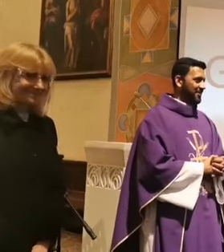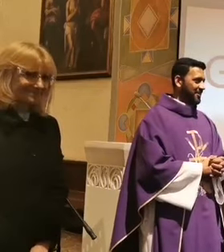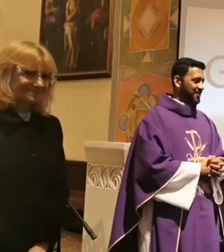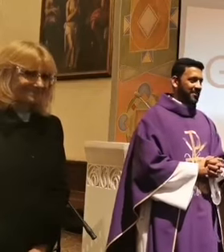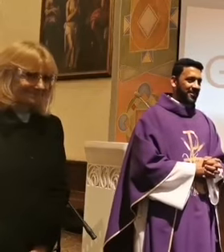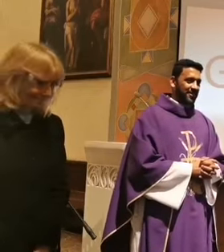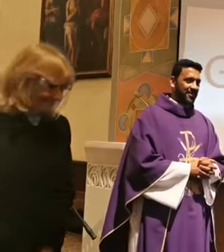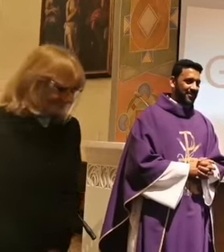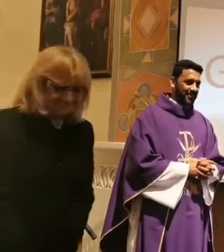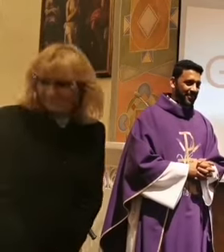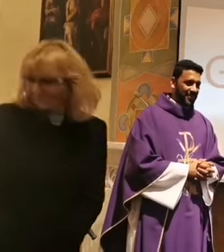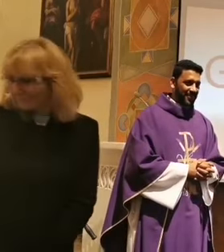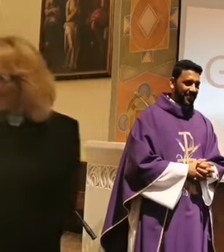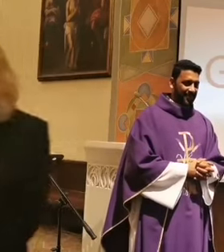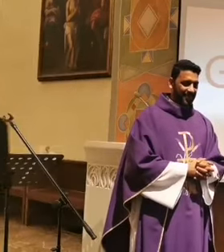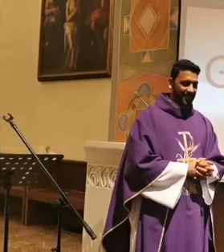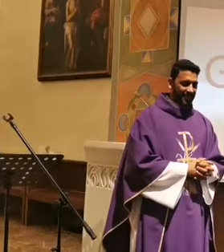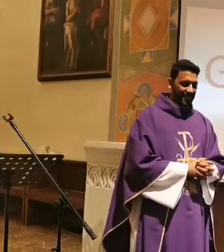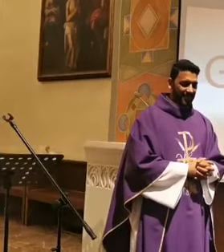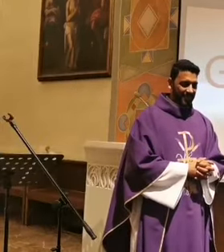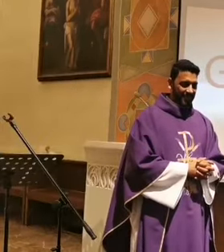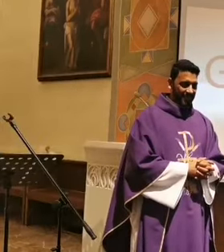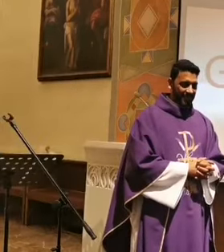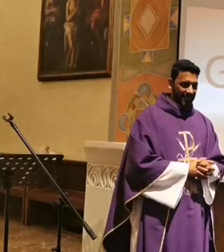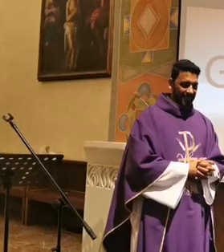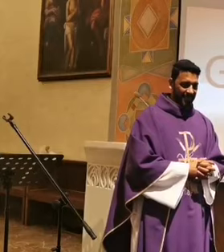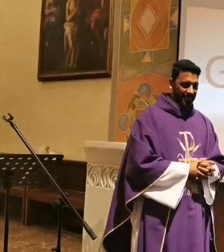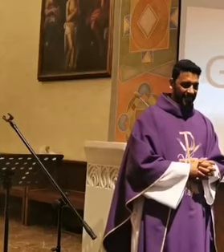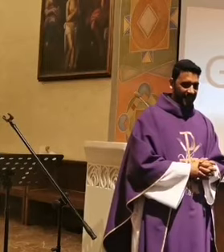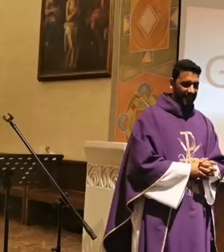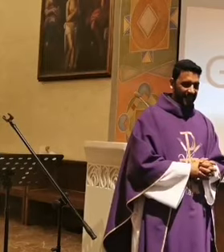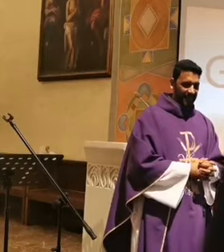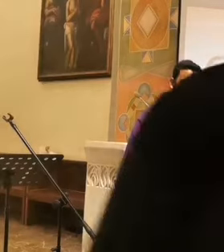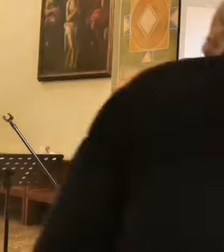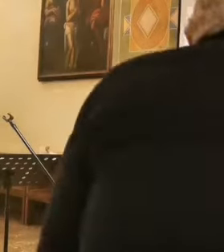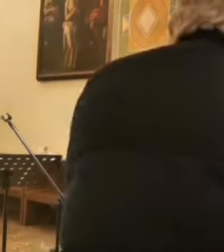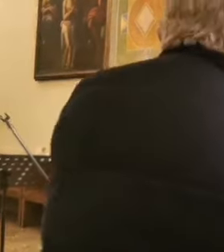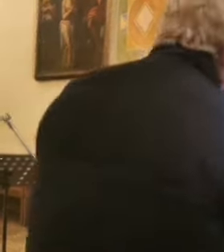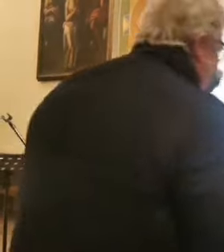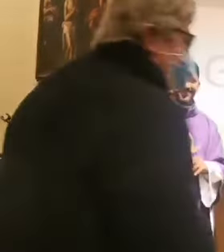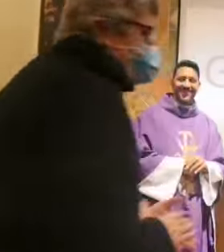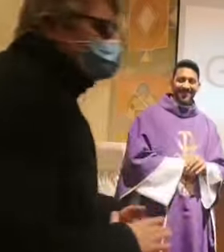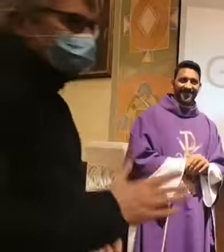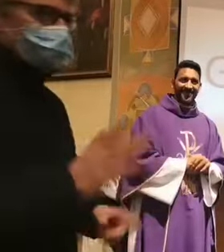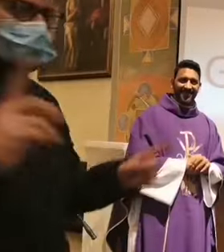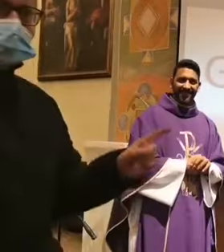Proszę, proszę.